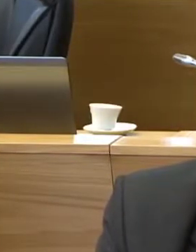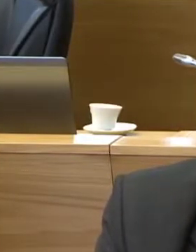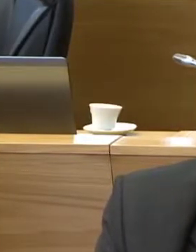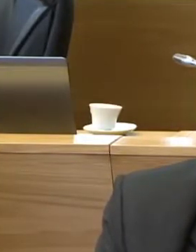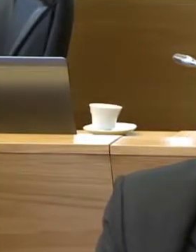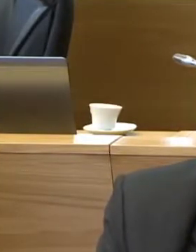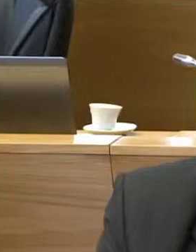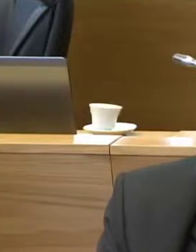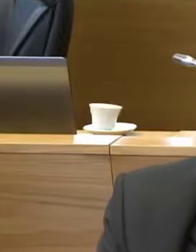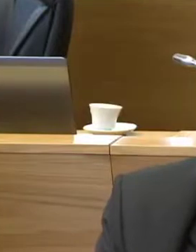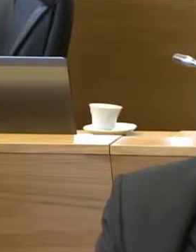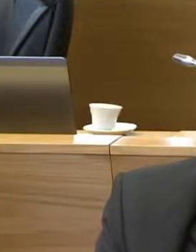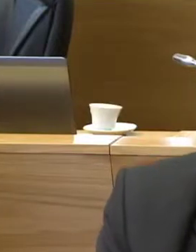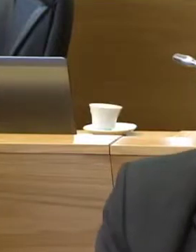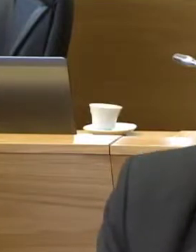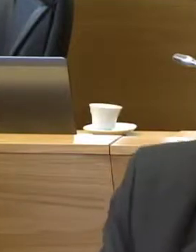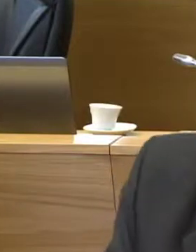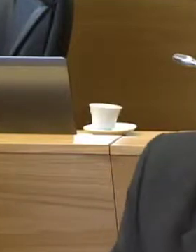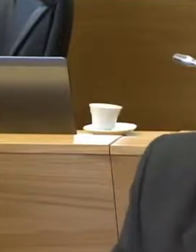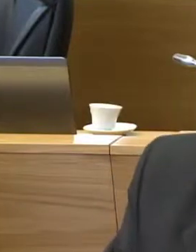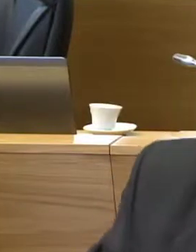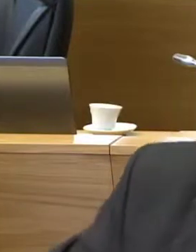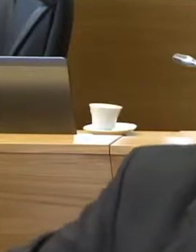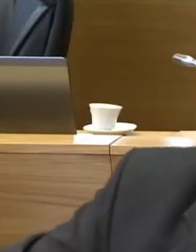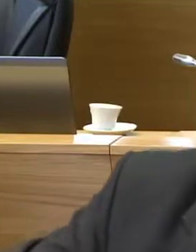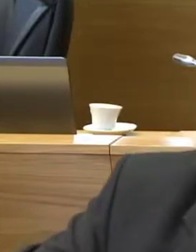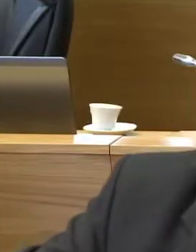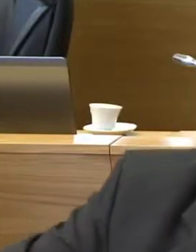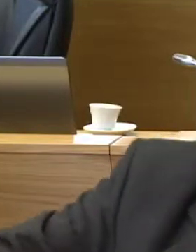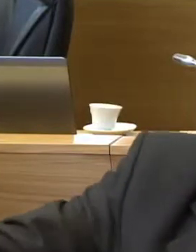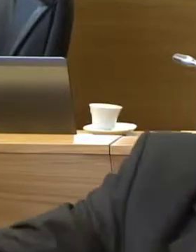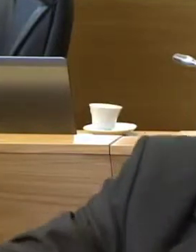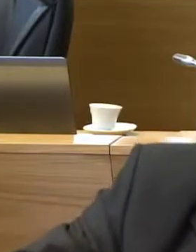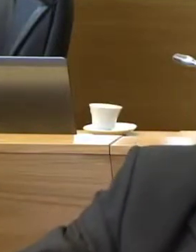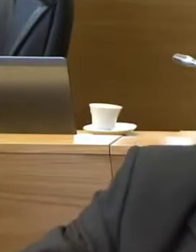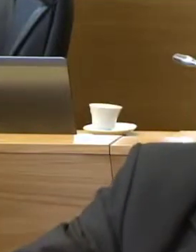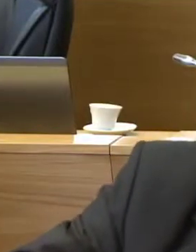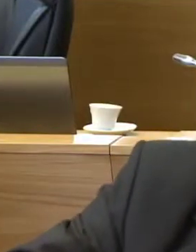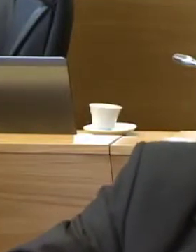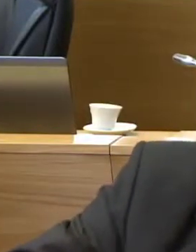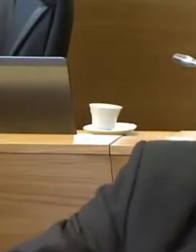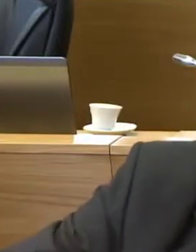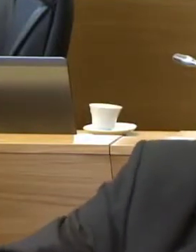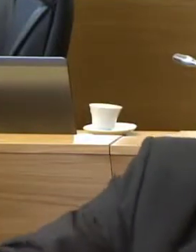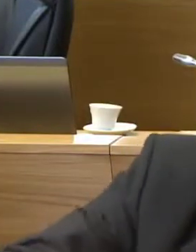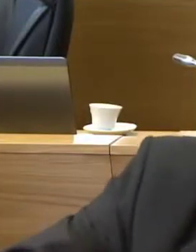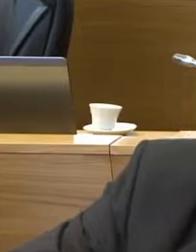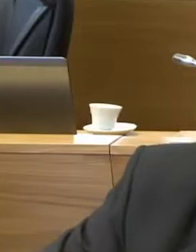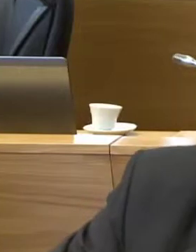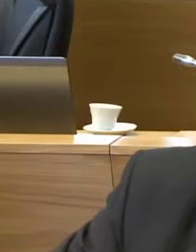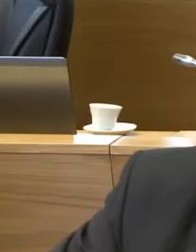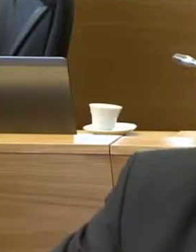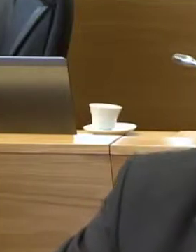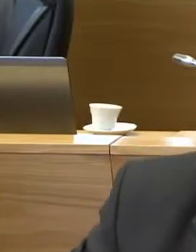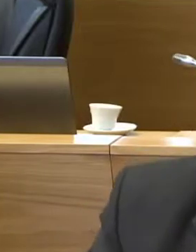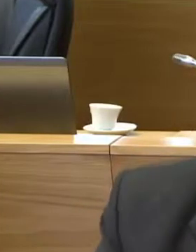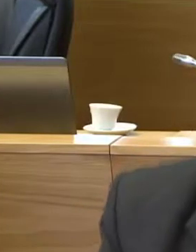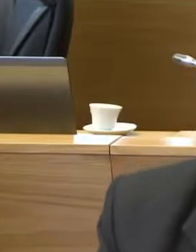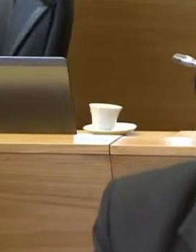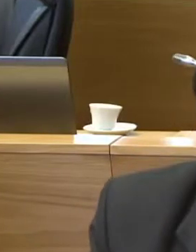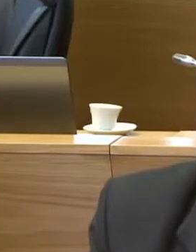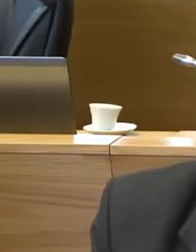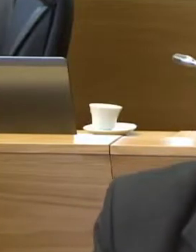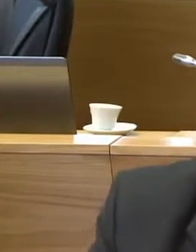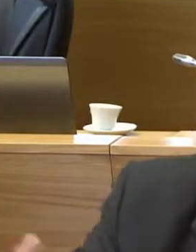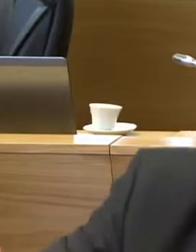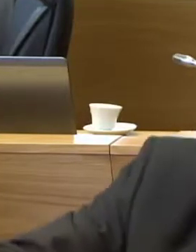A situação é gravíssima, a Prefeitura não tem como buscar ônibus fora, a Prefeitura, os vereadores